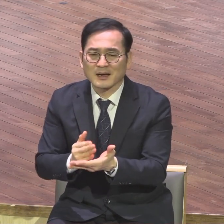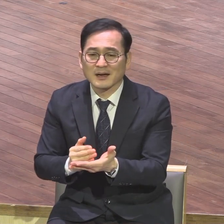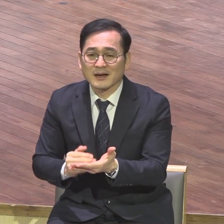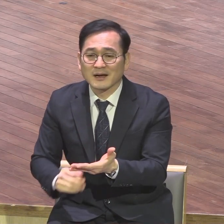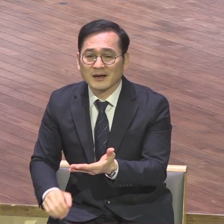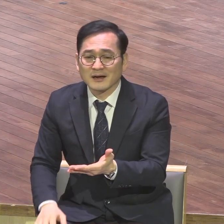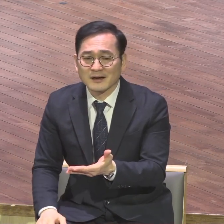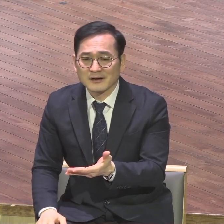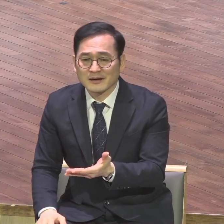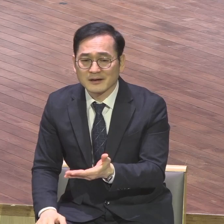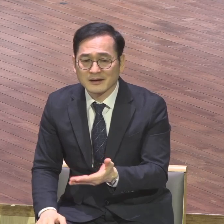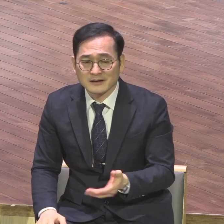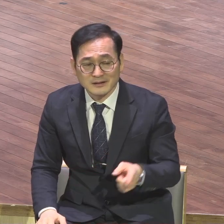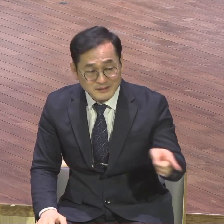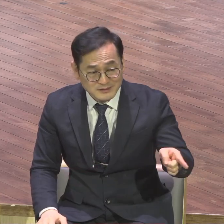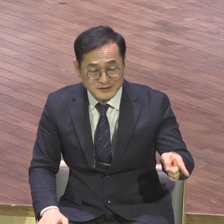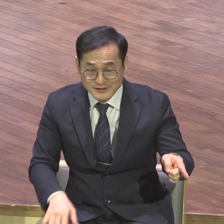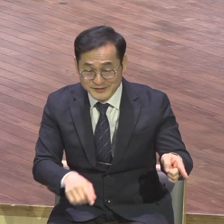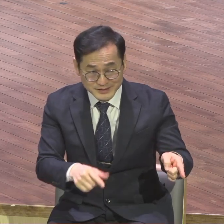향해서 개라고 표현했어요.